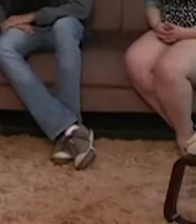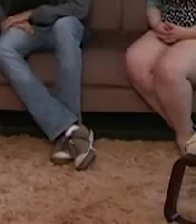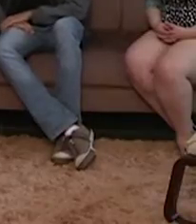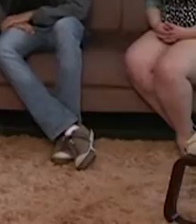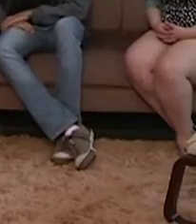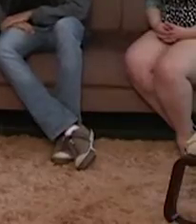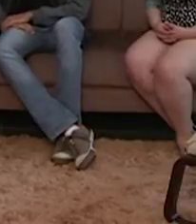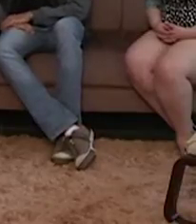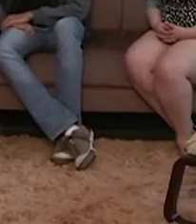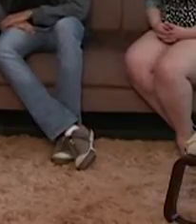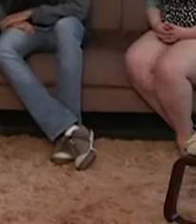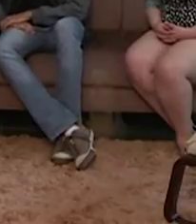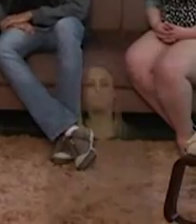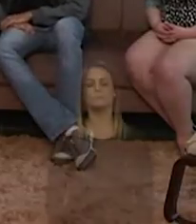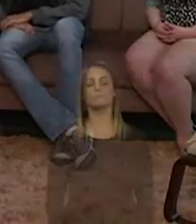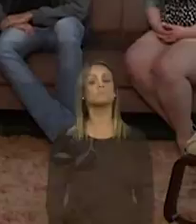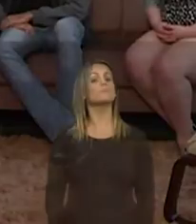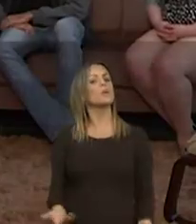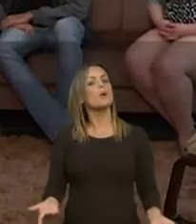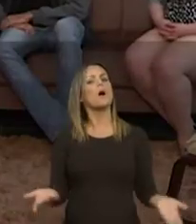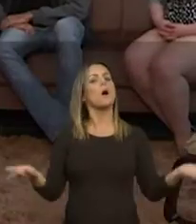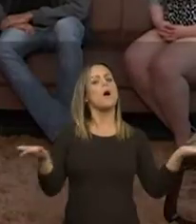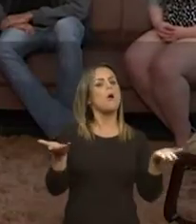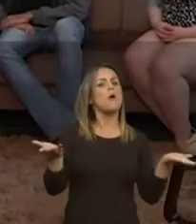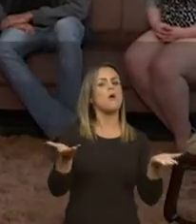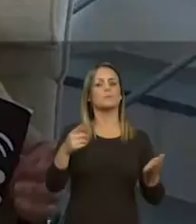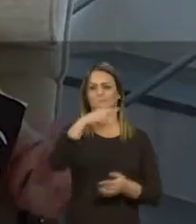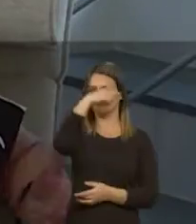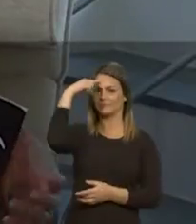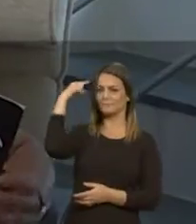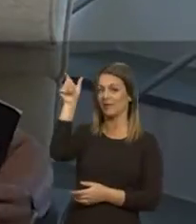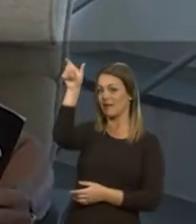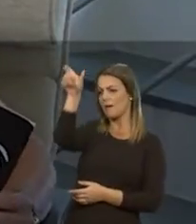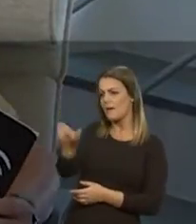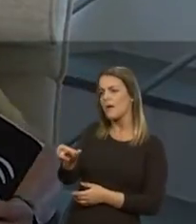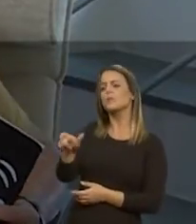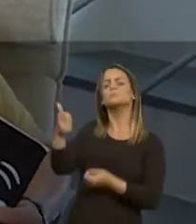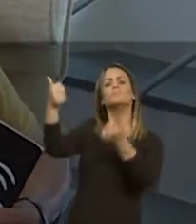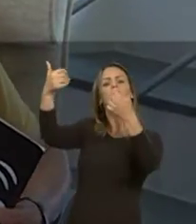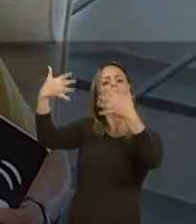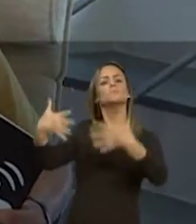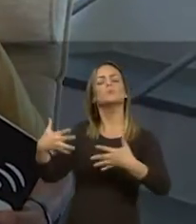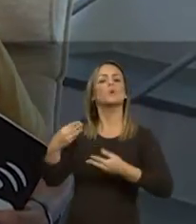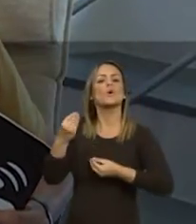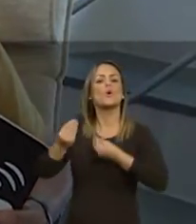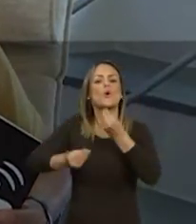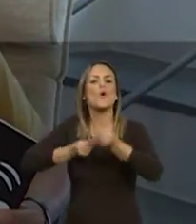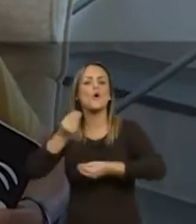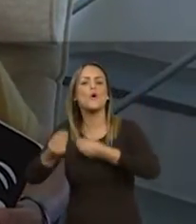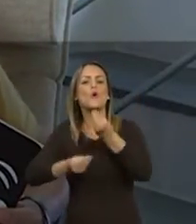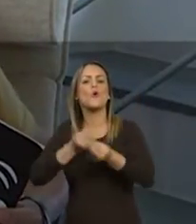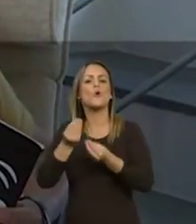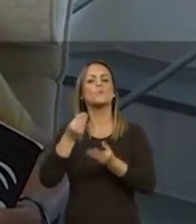certo. Eu gostaria de saber da Cláudia como tem sido também